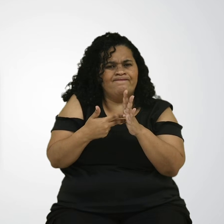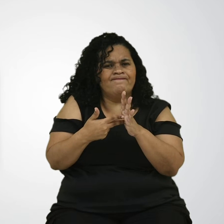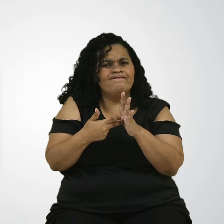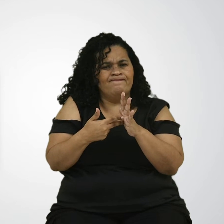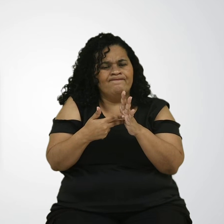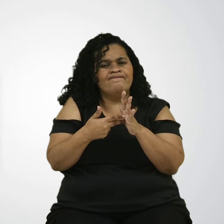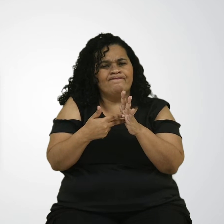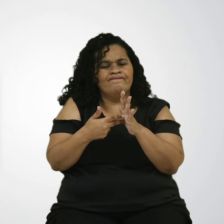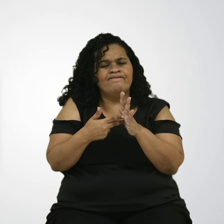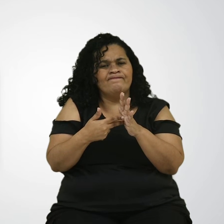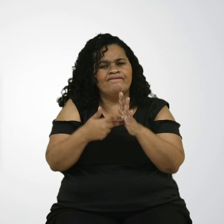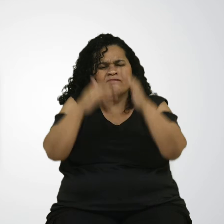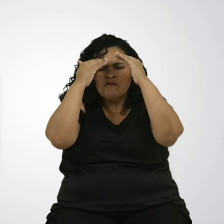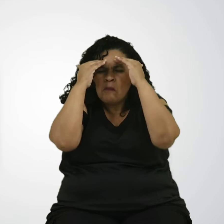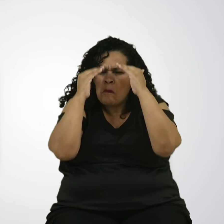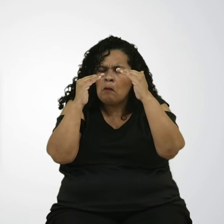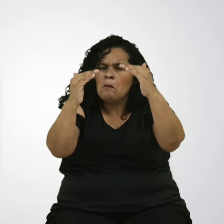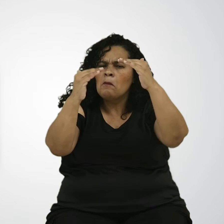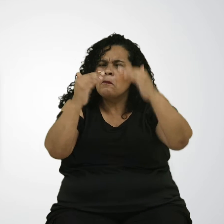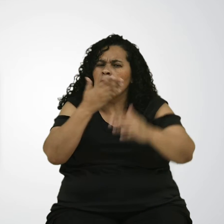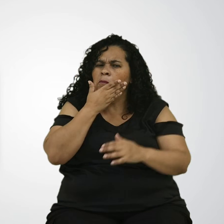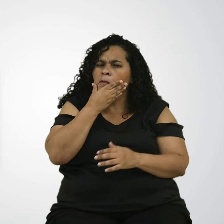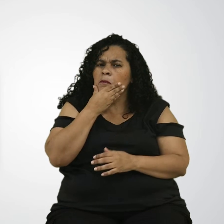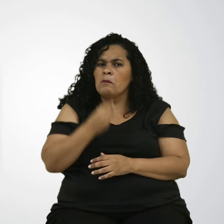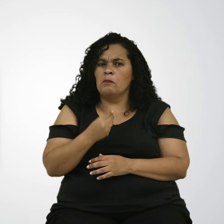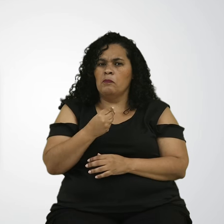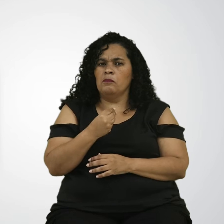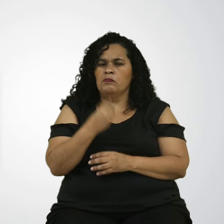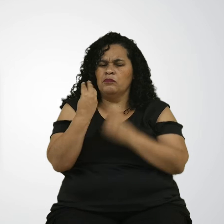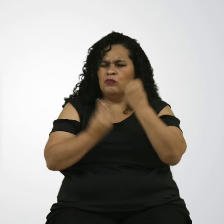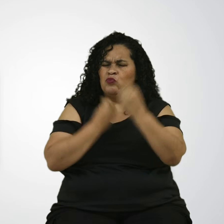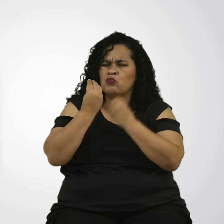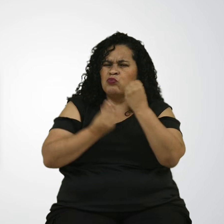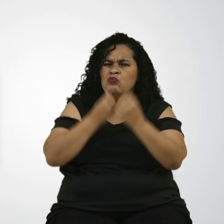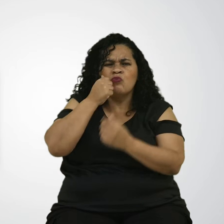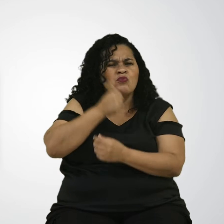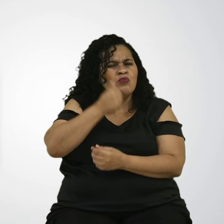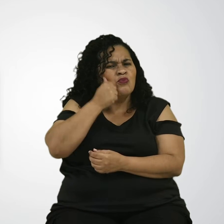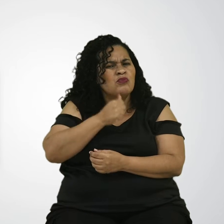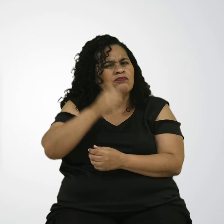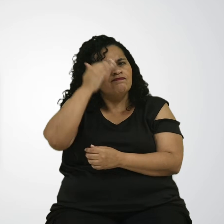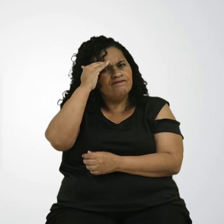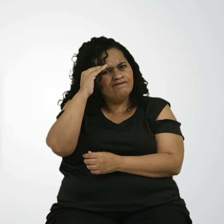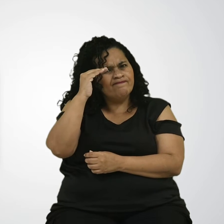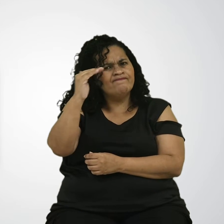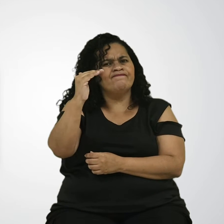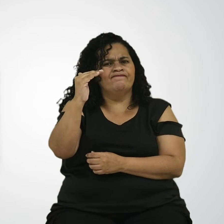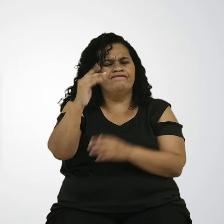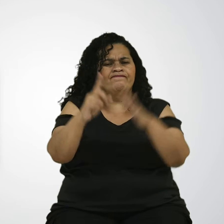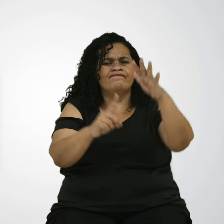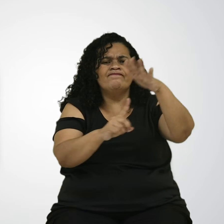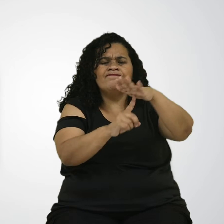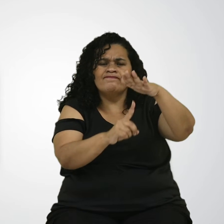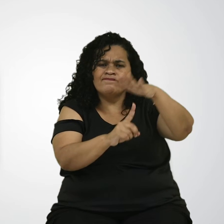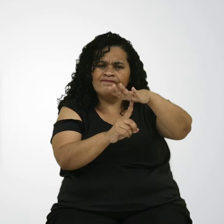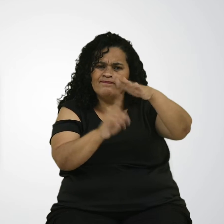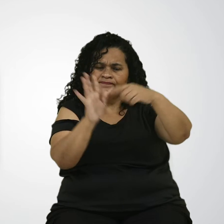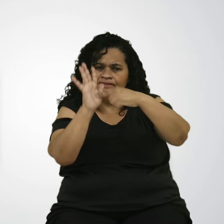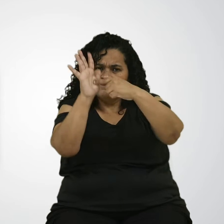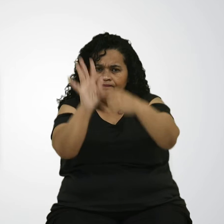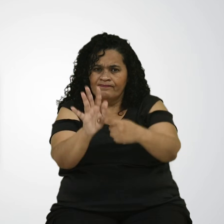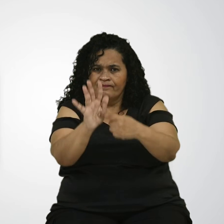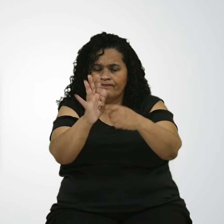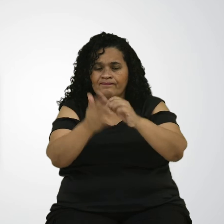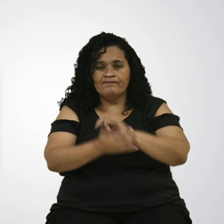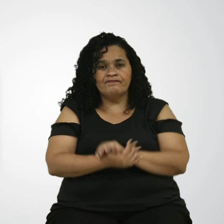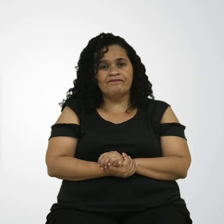as esposas podem cumprir o seu papel no lar? Baseie-se então no item 1. Aqui o escritor da